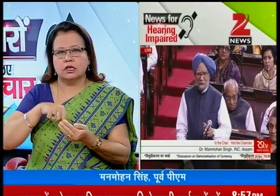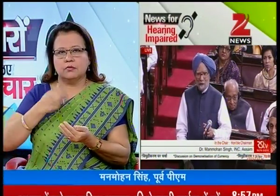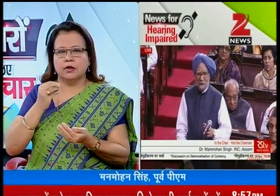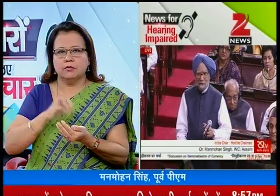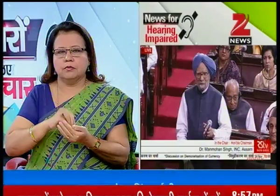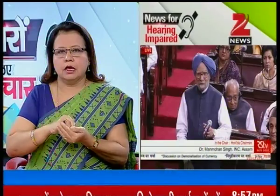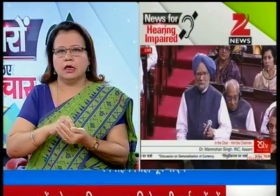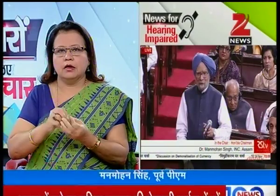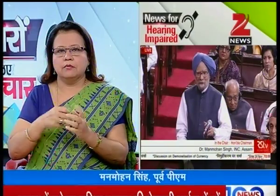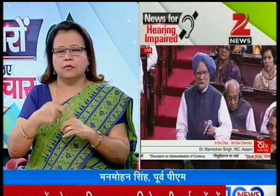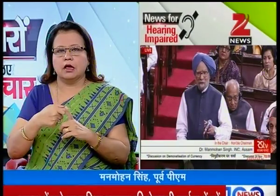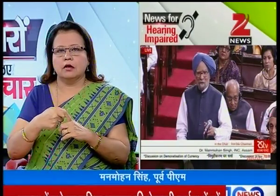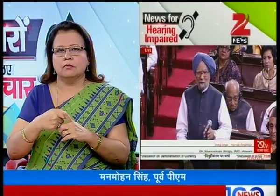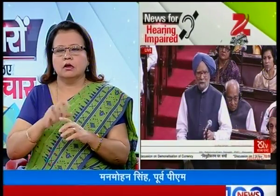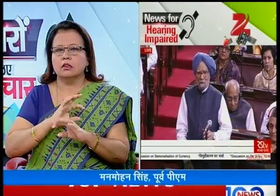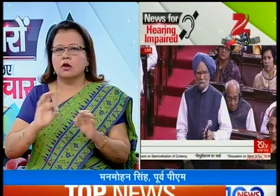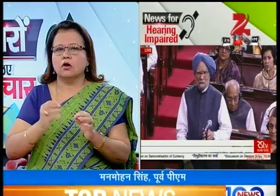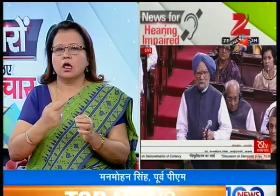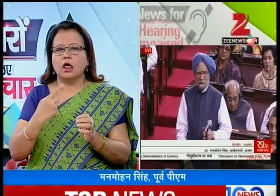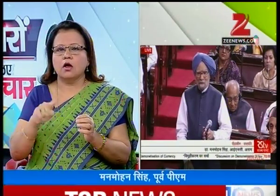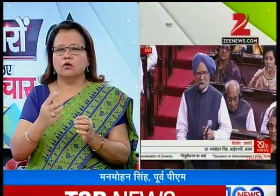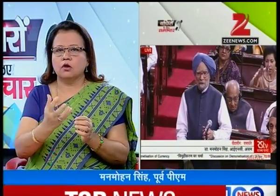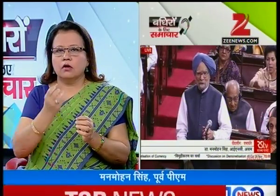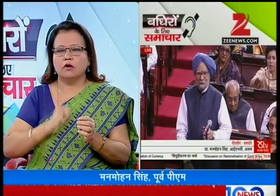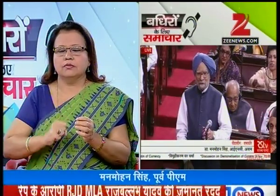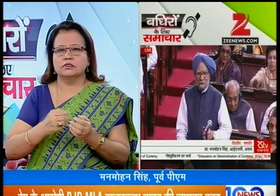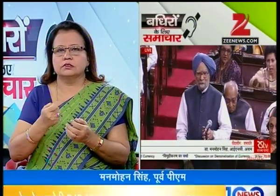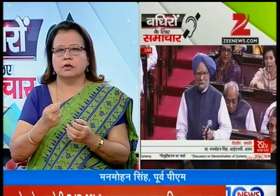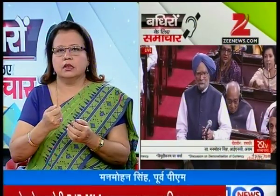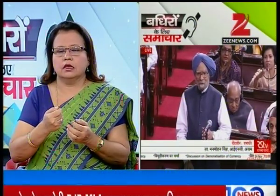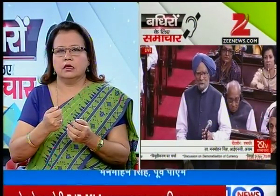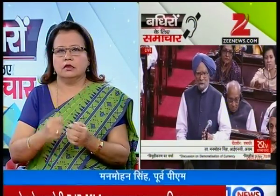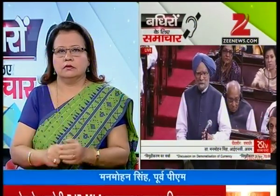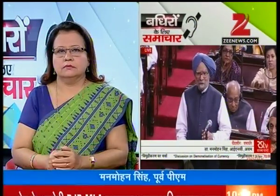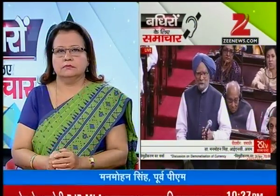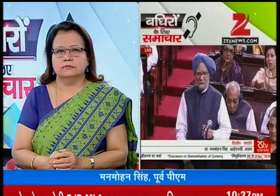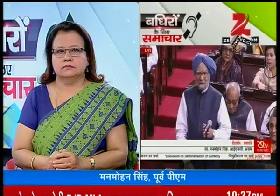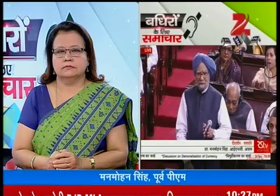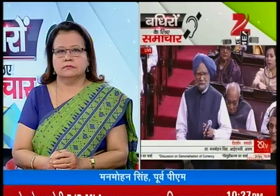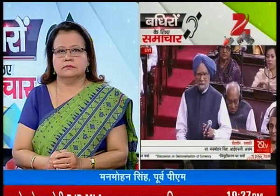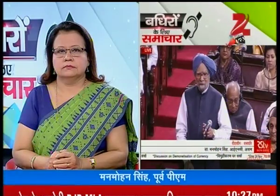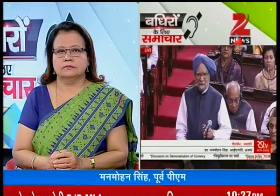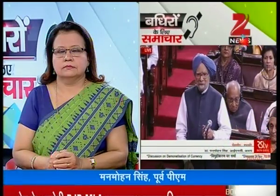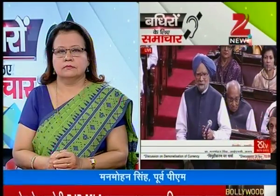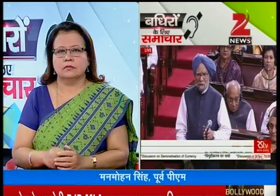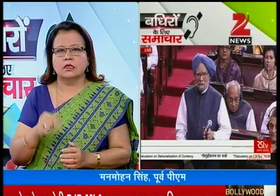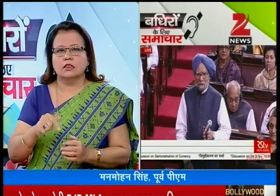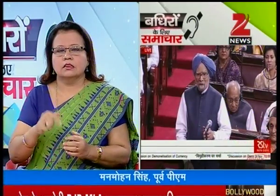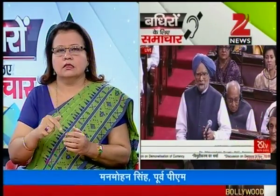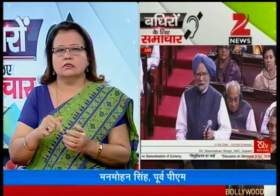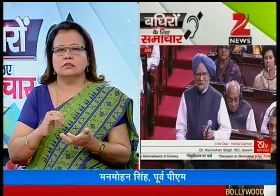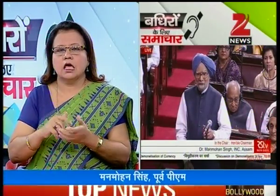मनी इन द बैंक्स बट दे आर नॉट अलाउड टू विड्रॉ देर मनी दिस दिस